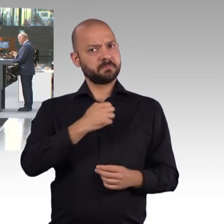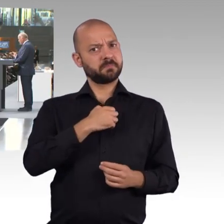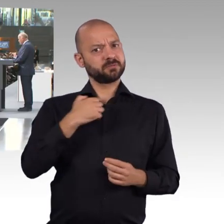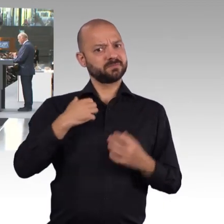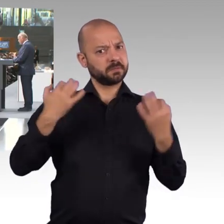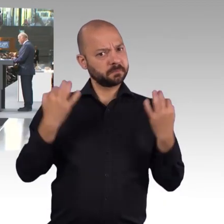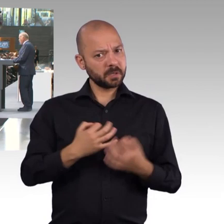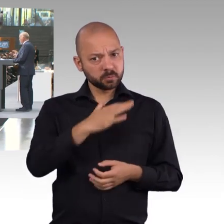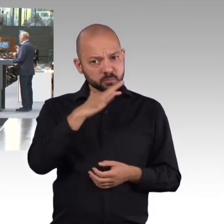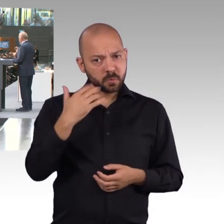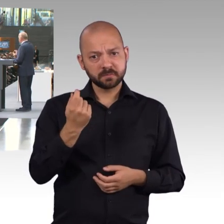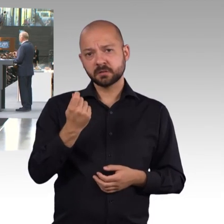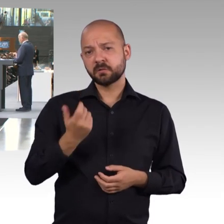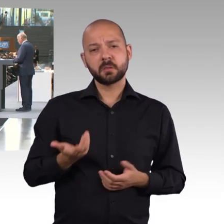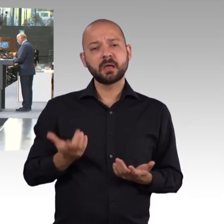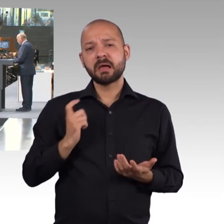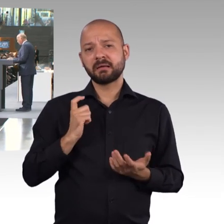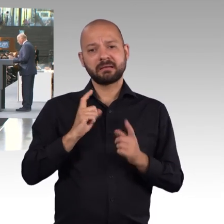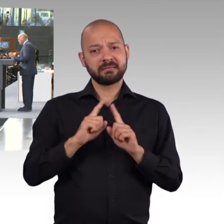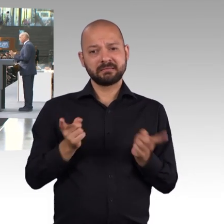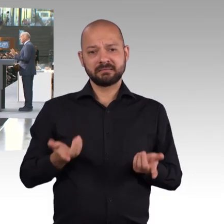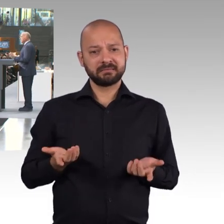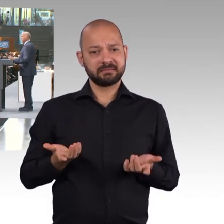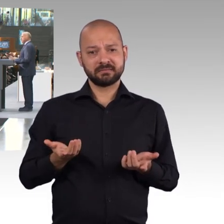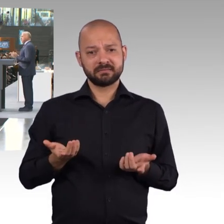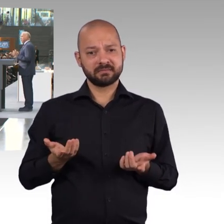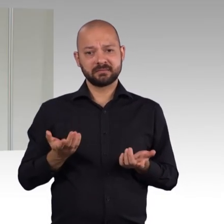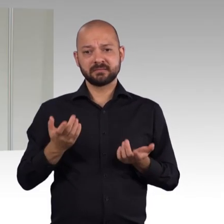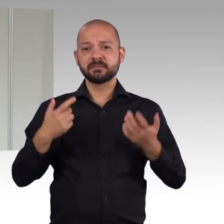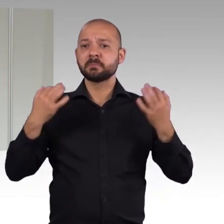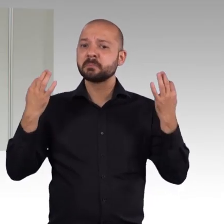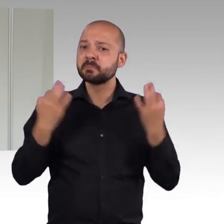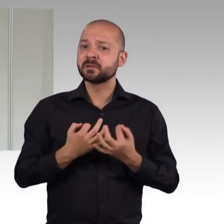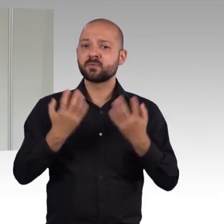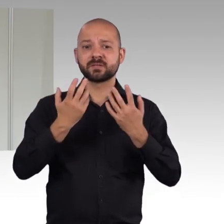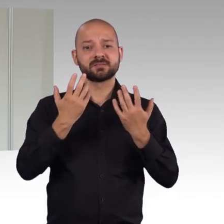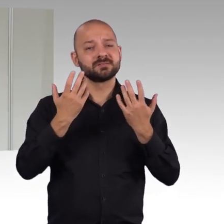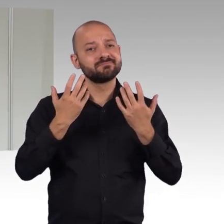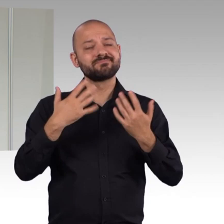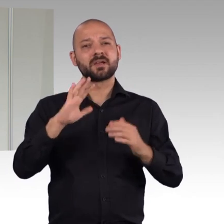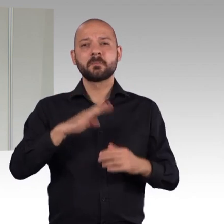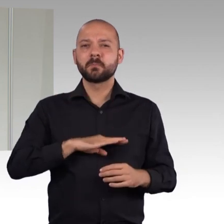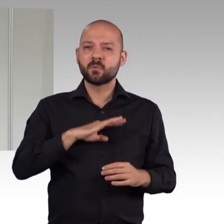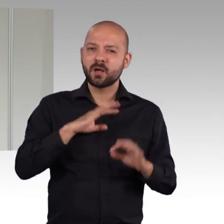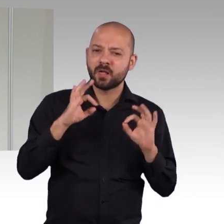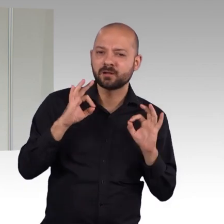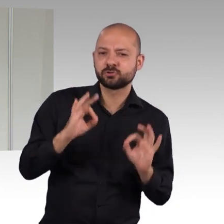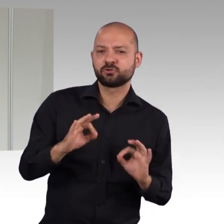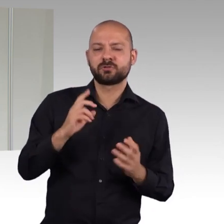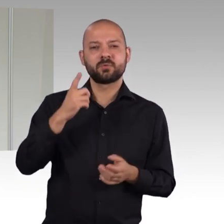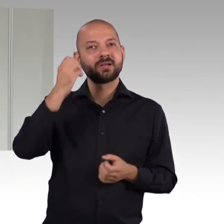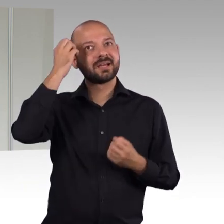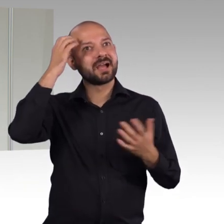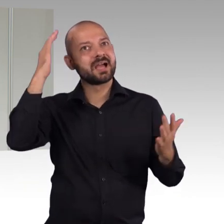Geradlinigkeit, Ehrlichkeit und der Wille, dem deutschen Volk zu dienen, sind unabdingbare Voraussetzungen für gute